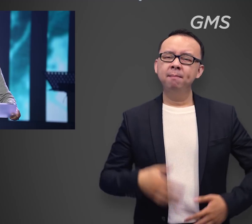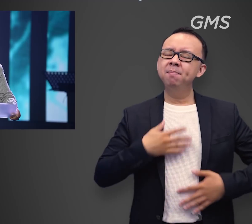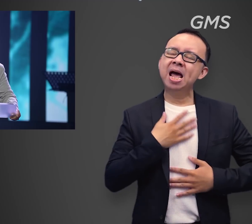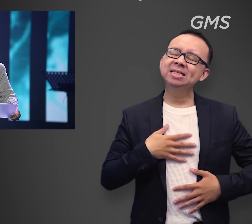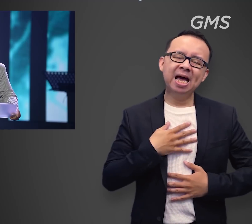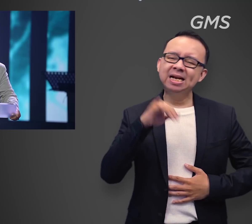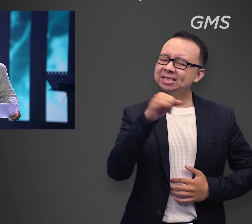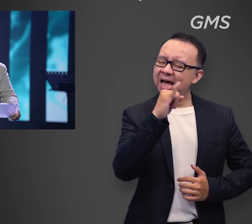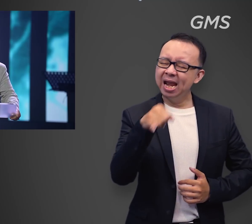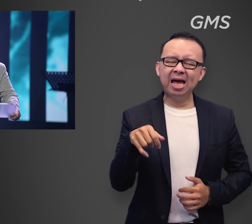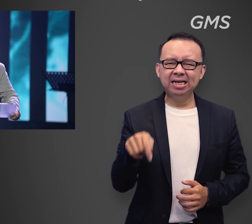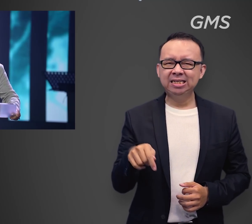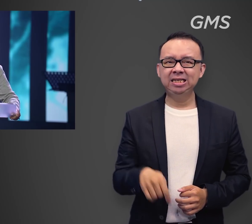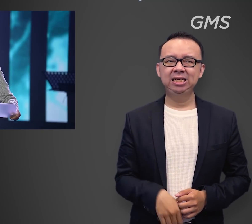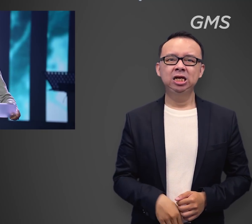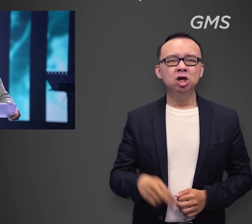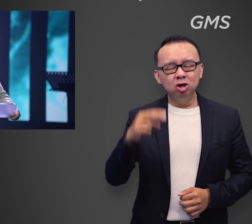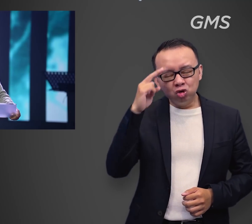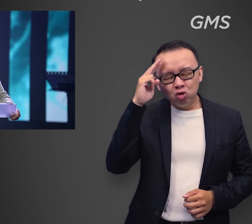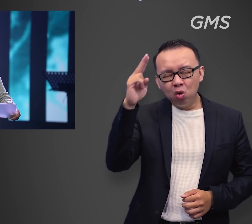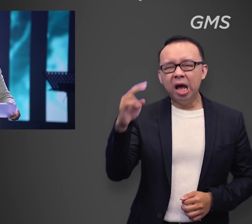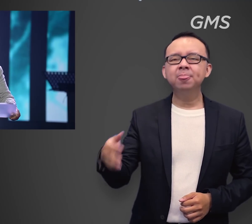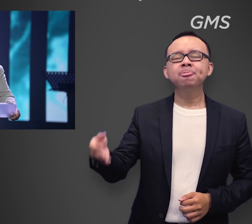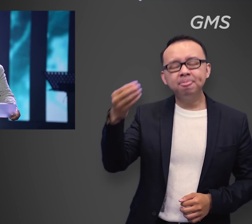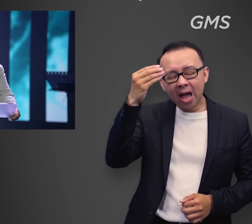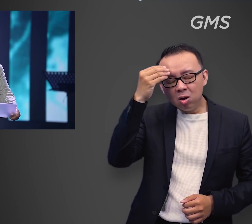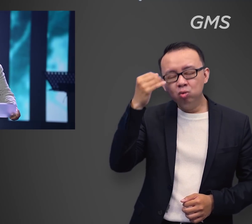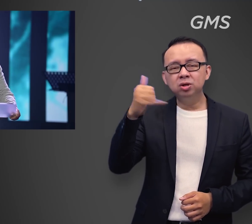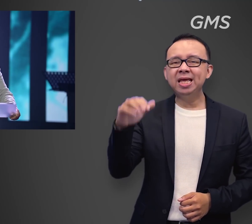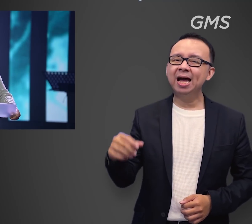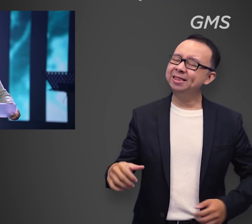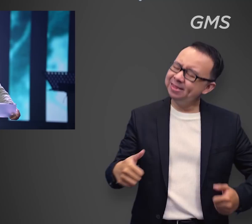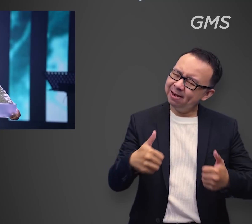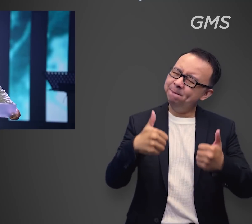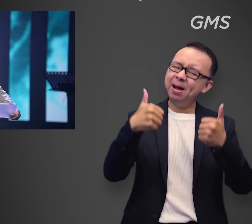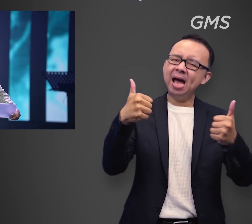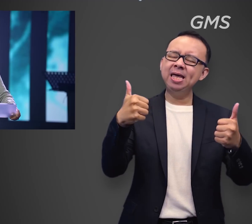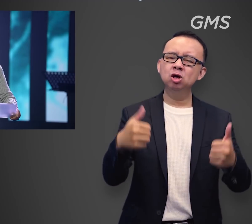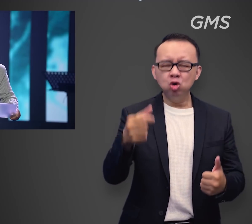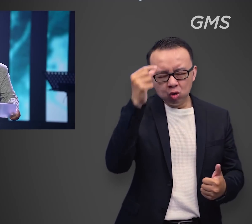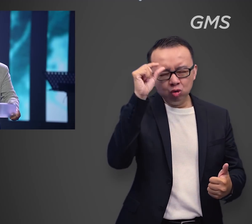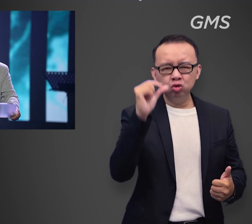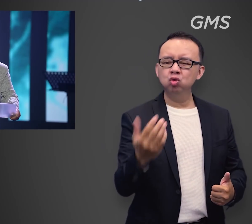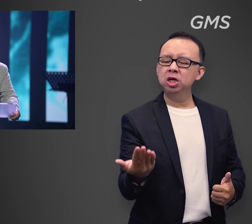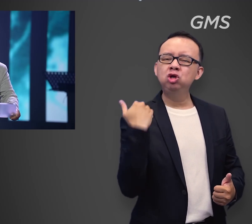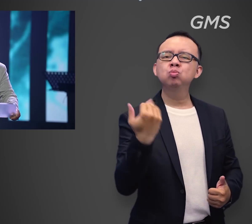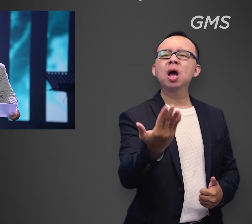ini. Tuhan tahu yang terbaik dari hidupmu. Dia tahu yang terbaik buat hidup saudara dan